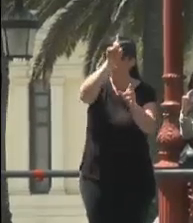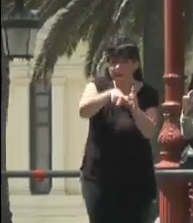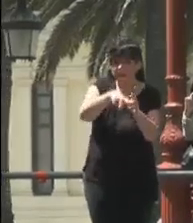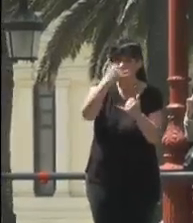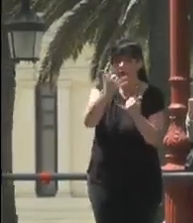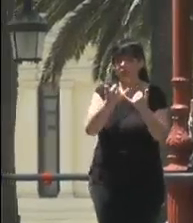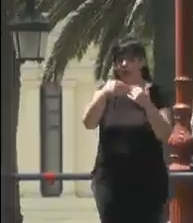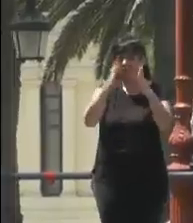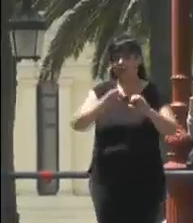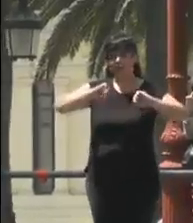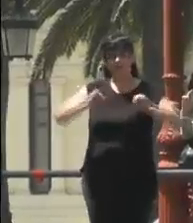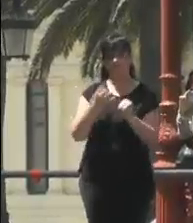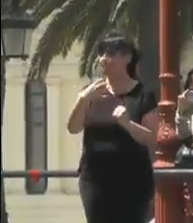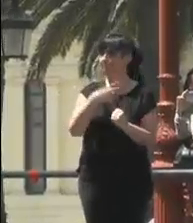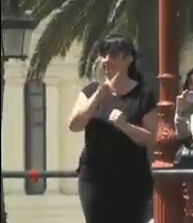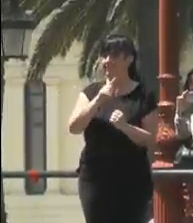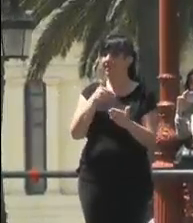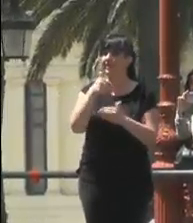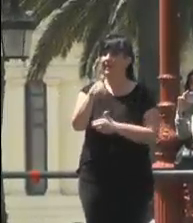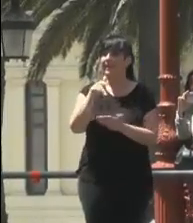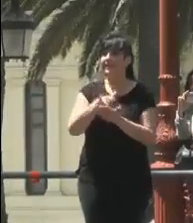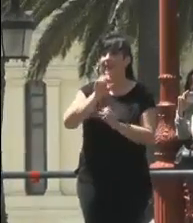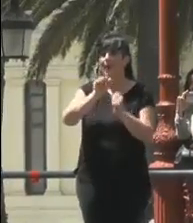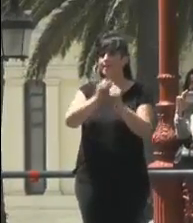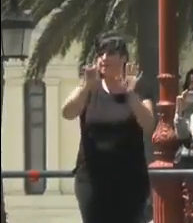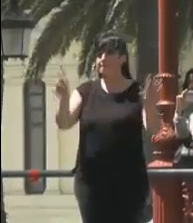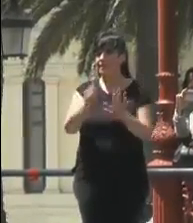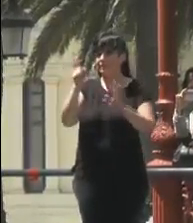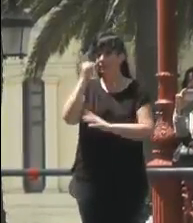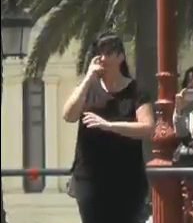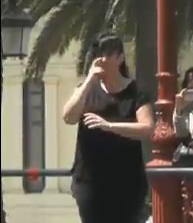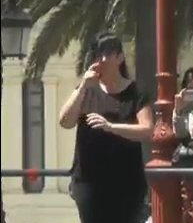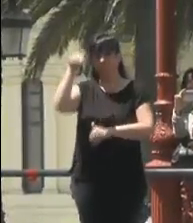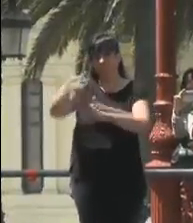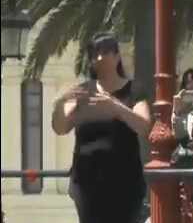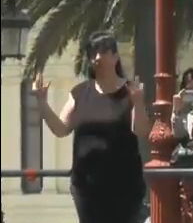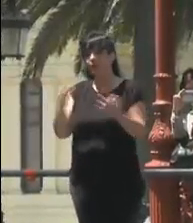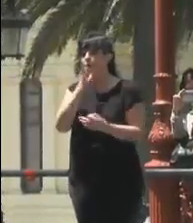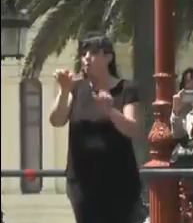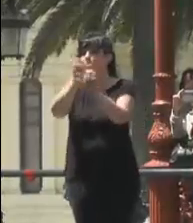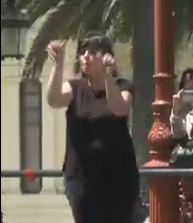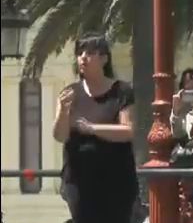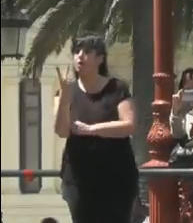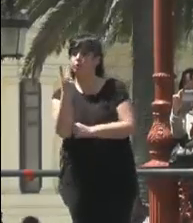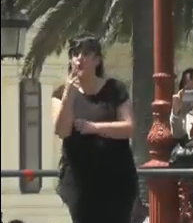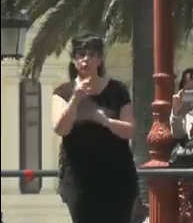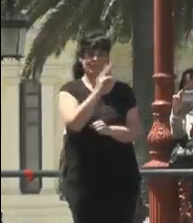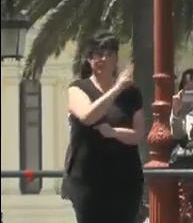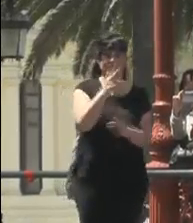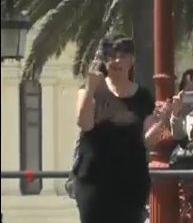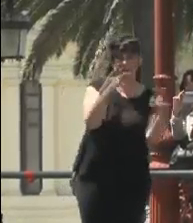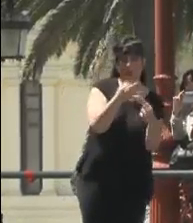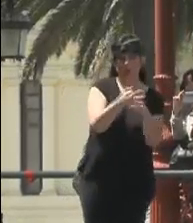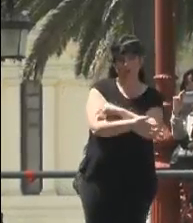casa, sino que vaya a votar el 26 de junio, porque solo hay dos modelos, el modelo del Partido Popular de recortes, empobrecimiento y corrupción, y el